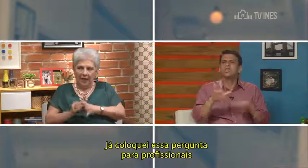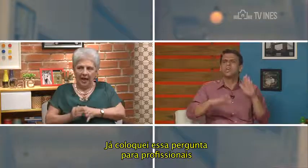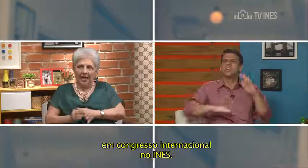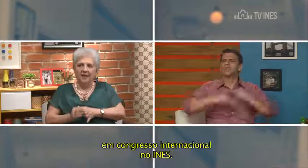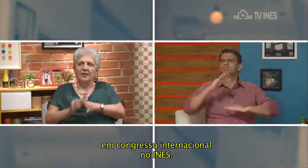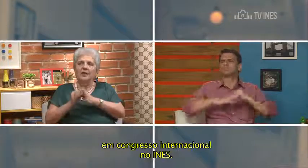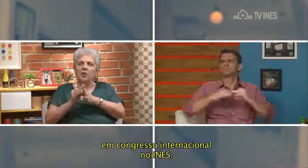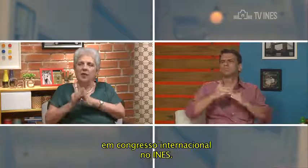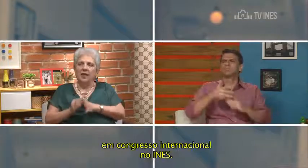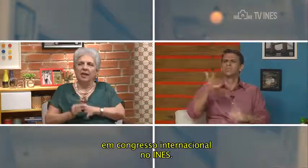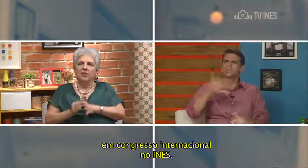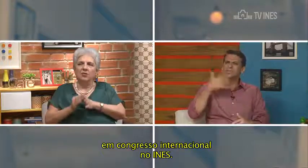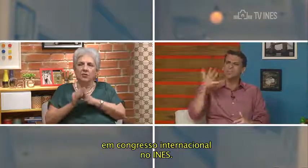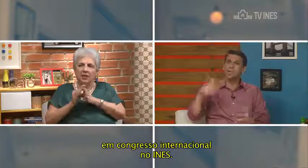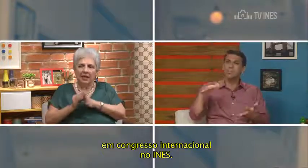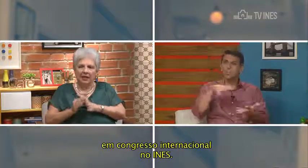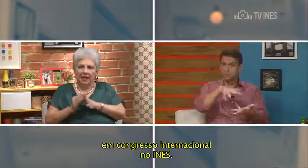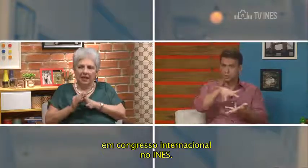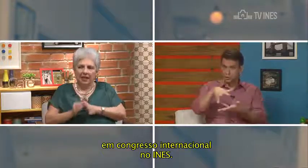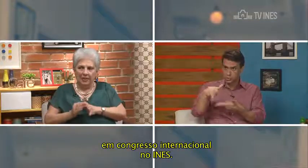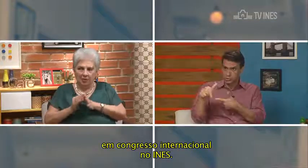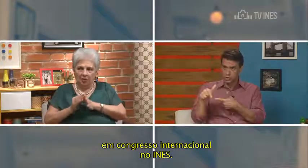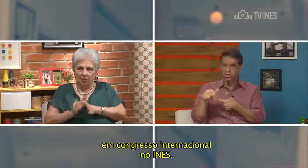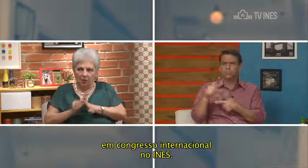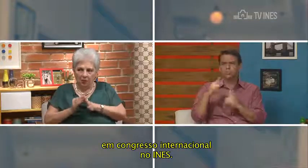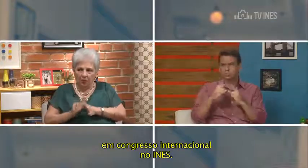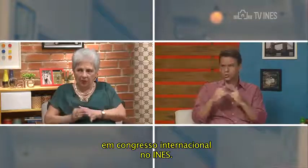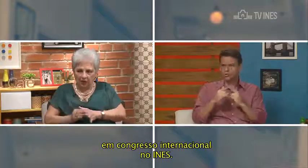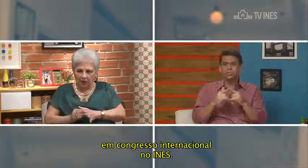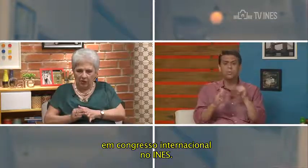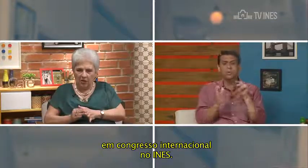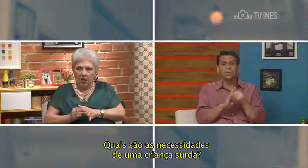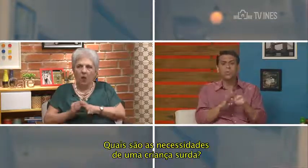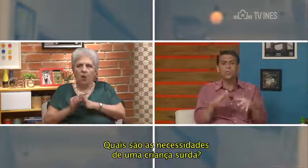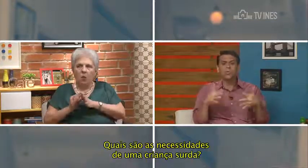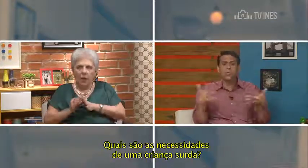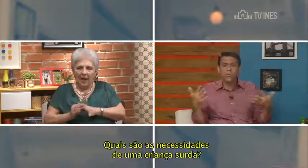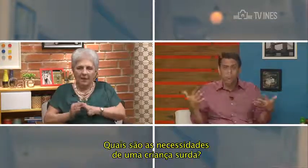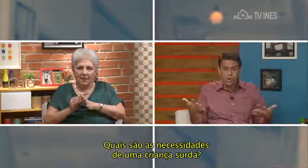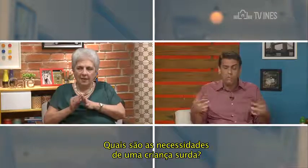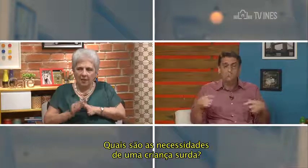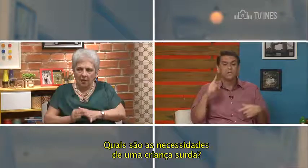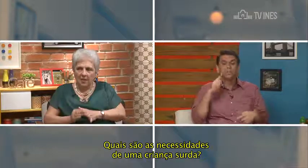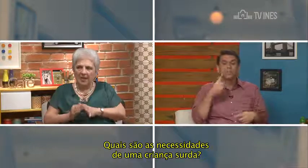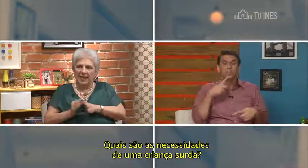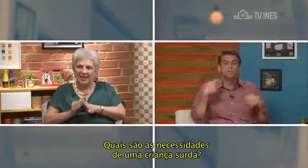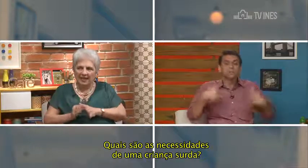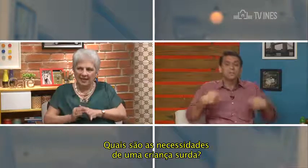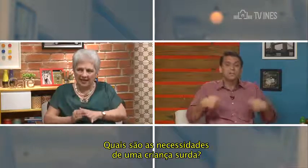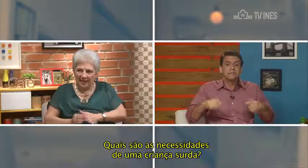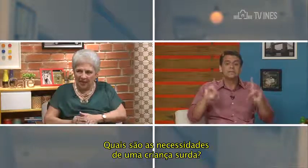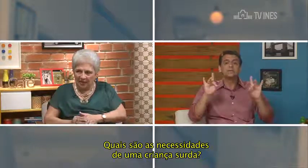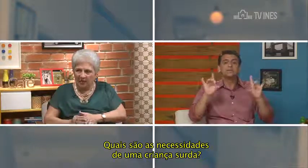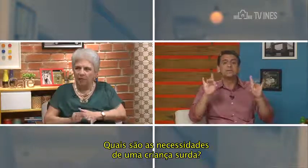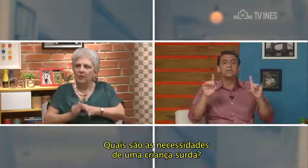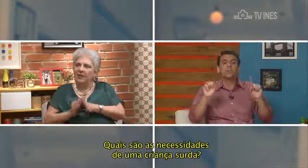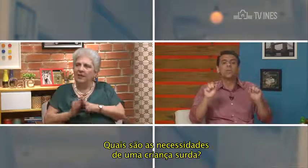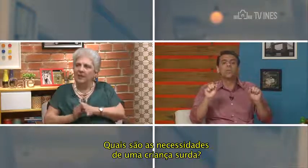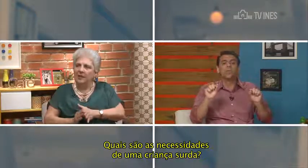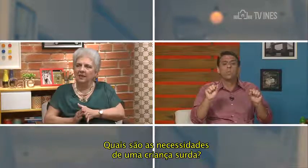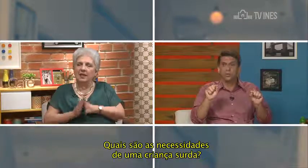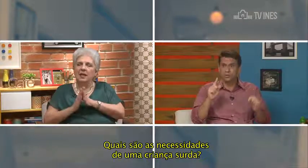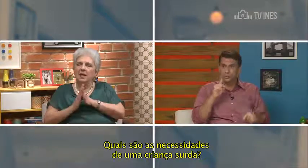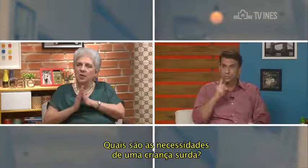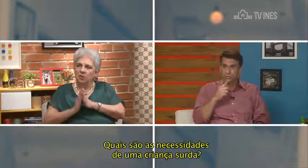profissionais Em congresso Internacional No INES Quais são As necessidades De